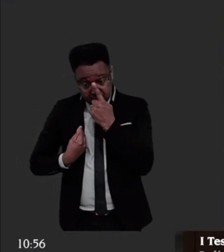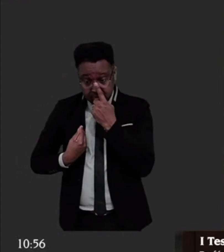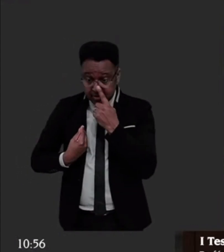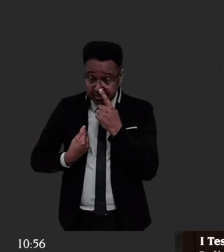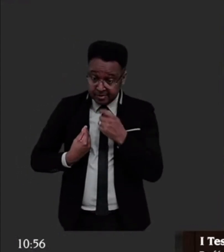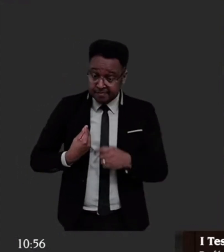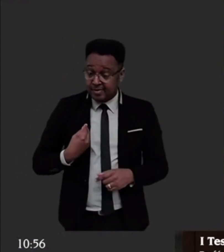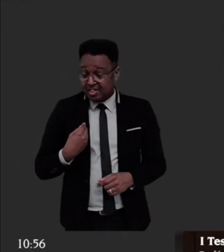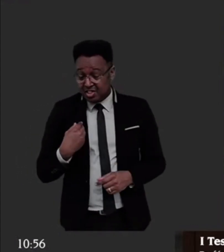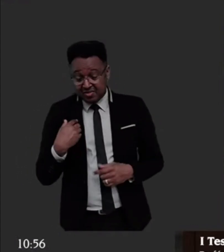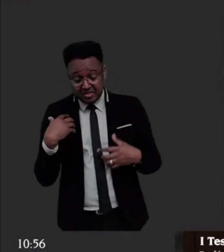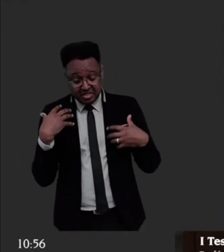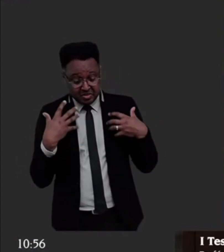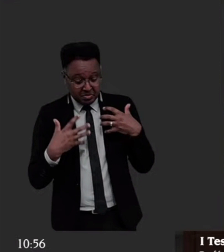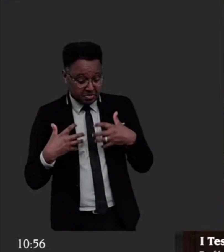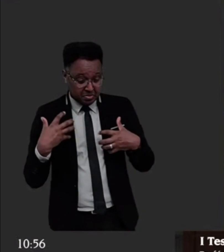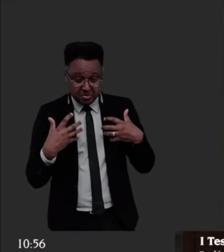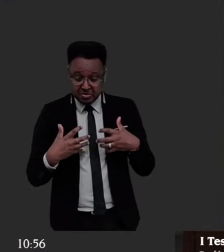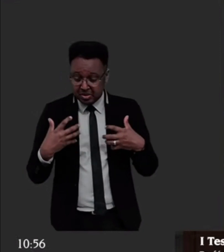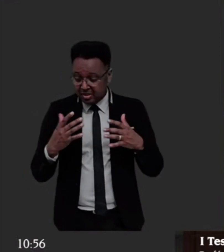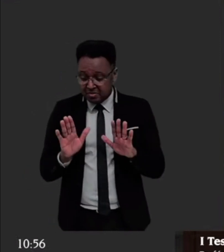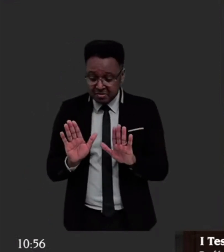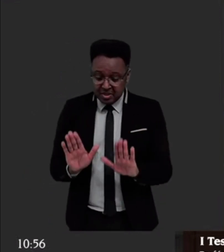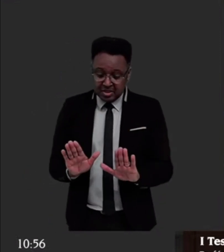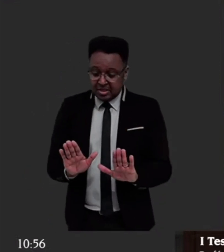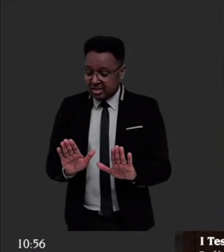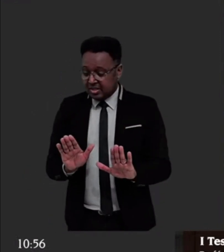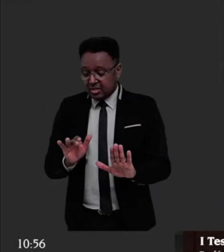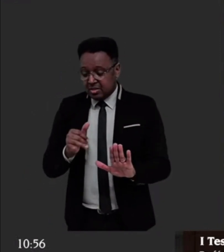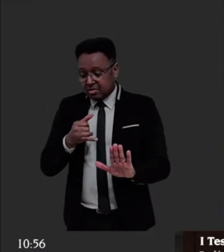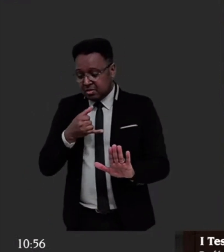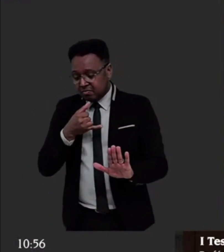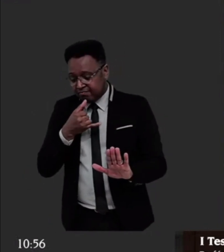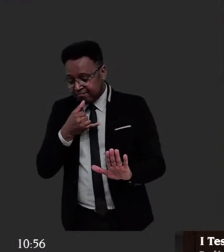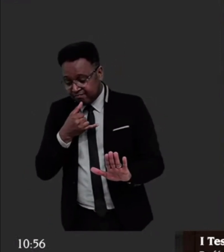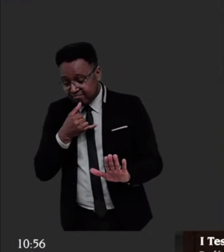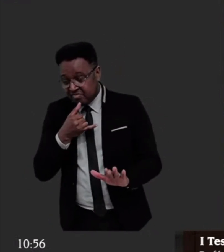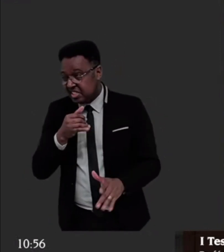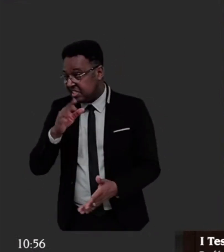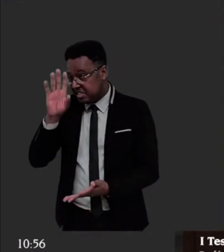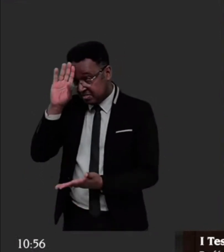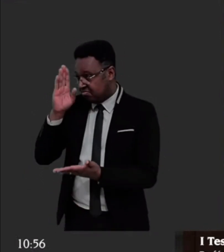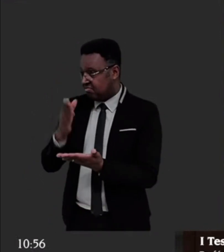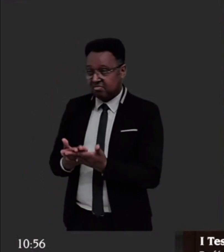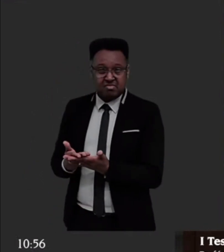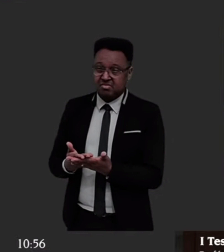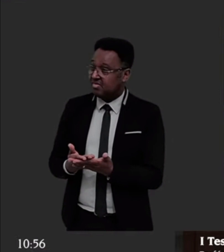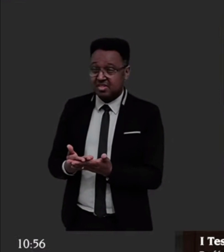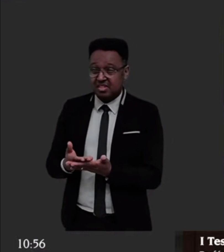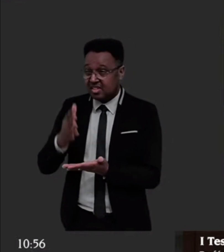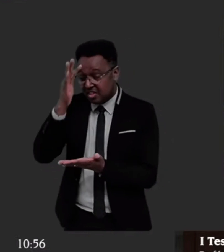alguns abalos, alguns desânimos, algumas coisas que nos levam até alguma descrença, e a fé começa a querer